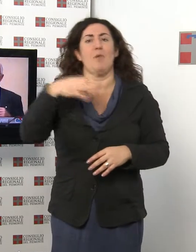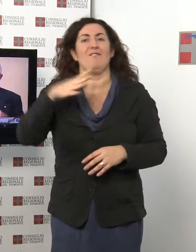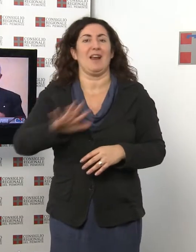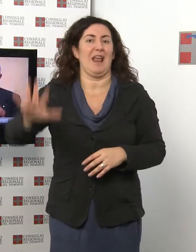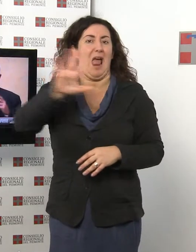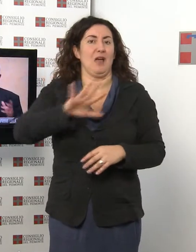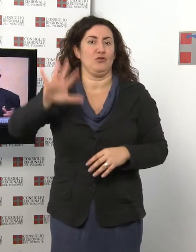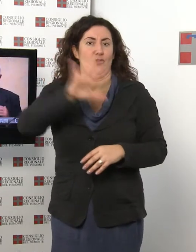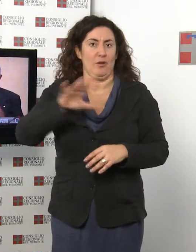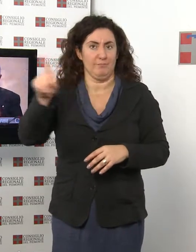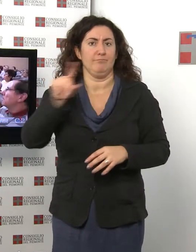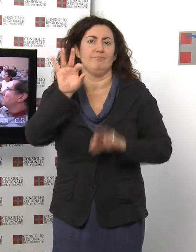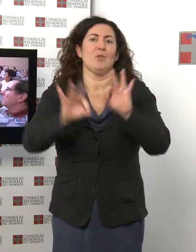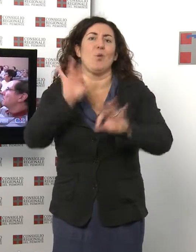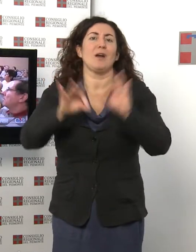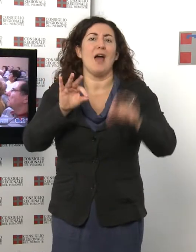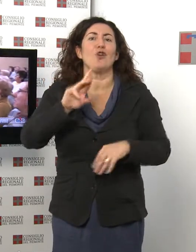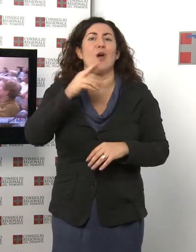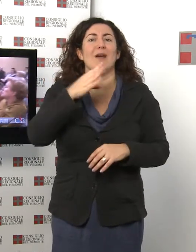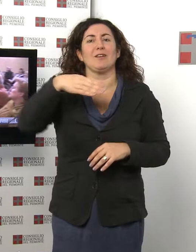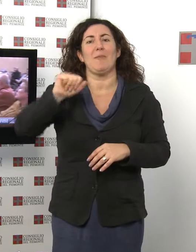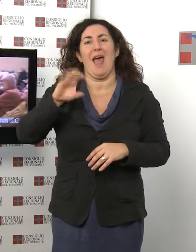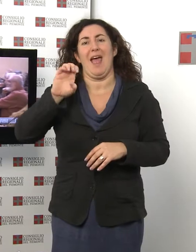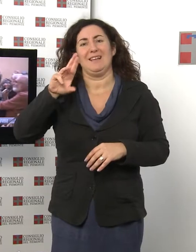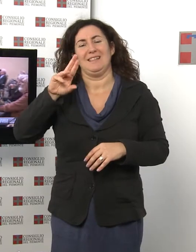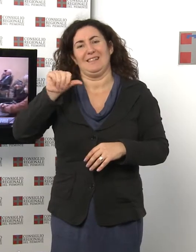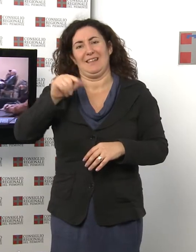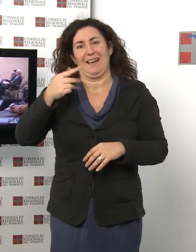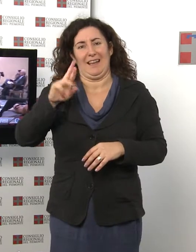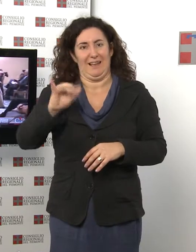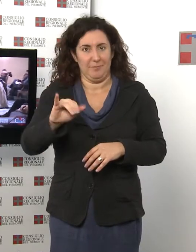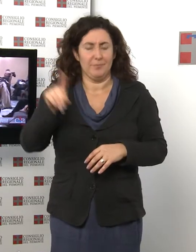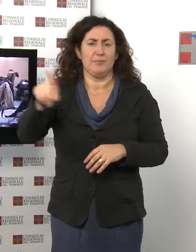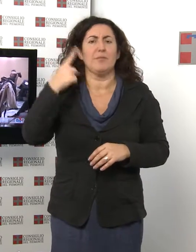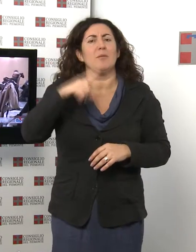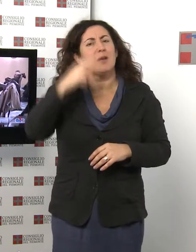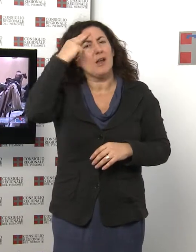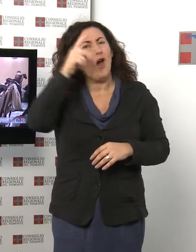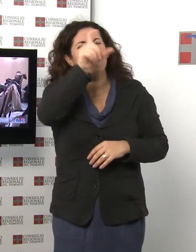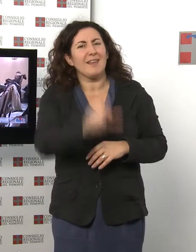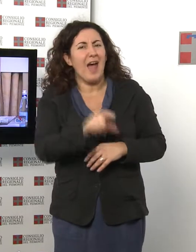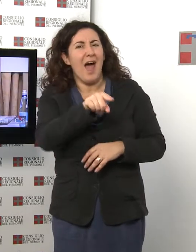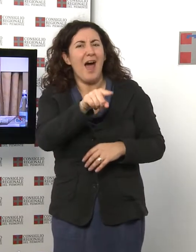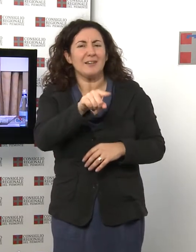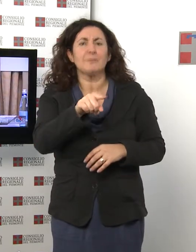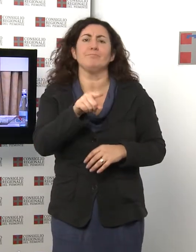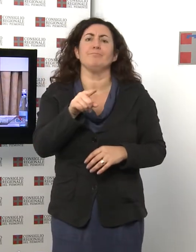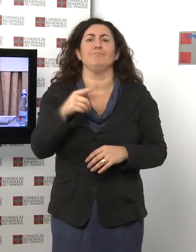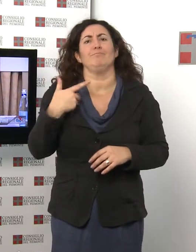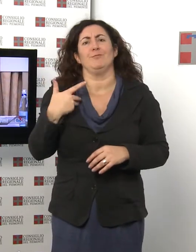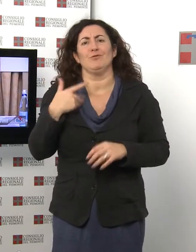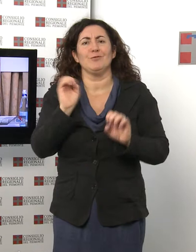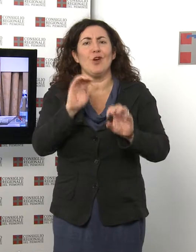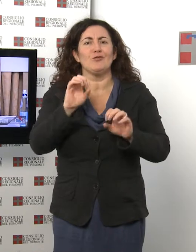e curato da Roberto Maestri. Per ricordare la nobile paleologo e le vicende politiche sul finire del Rinascimento, sono intervenuti con il curatore i